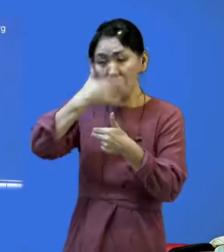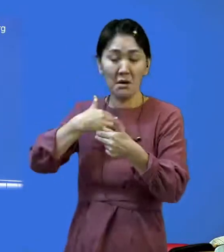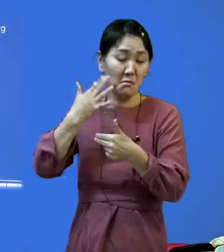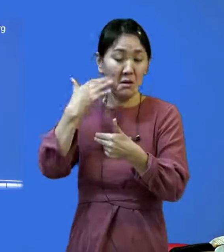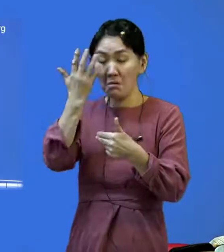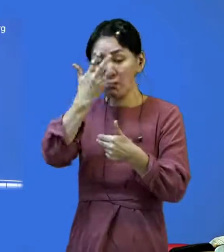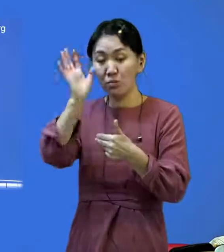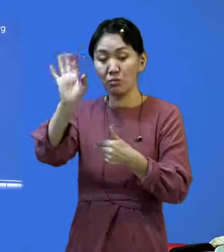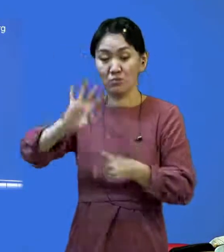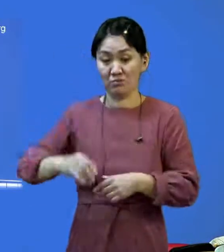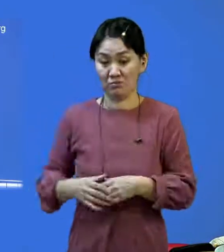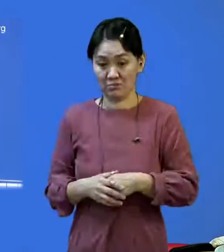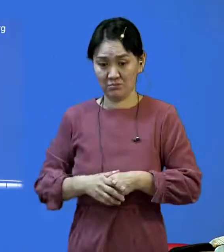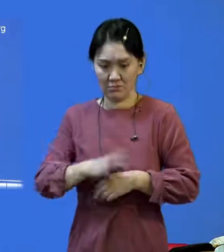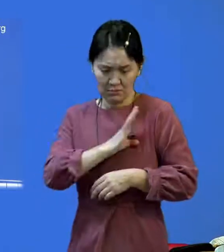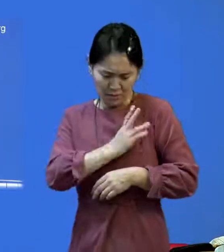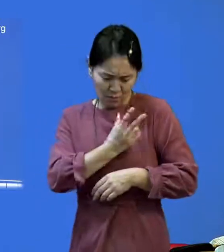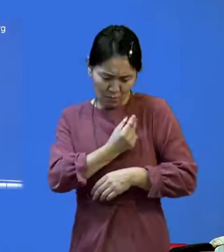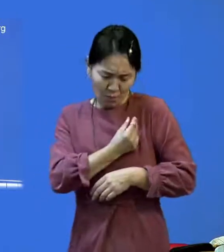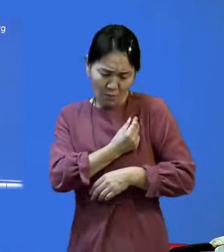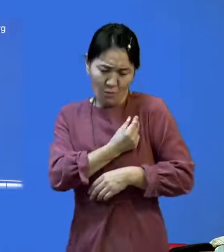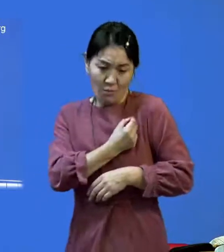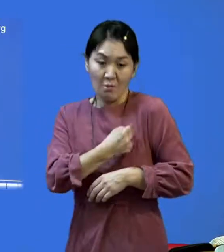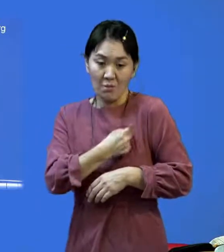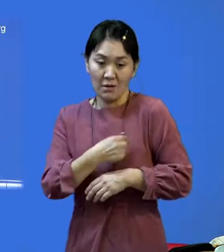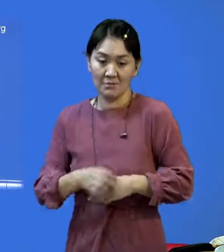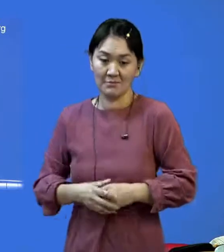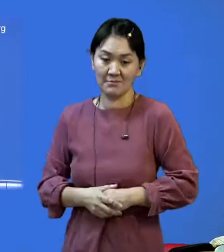Үнэхээр чин сэтгэл бол